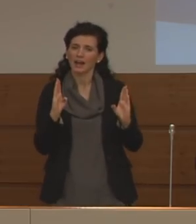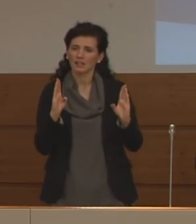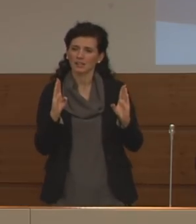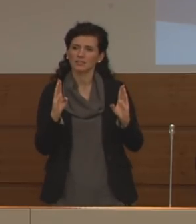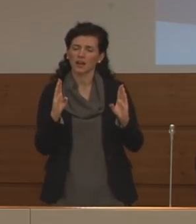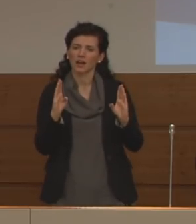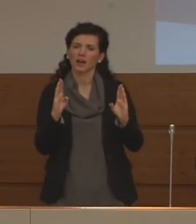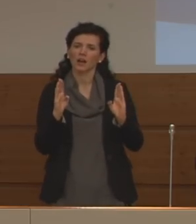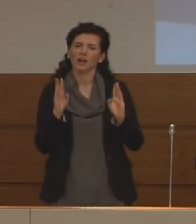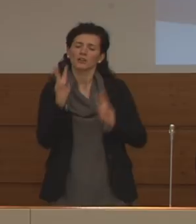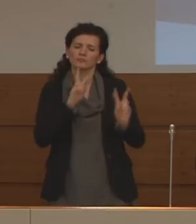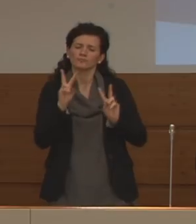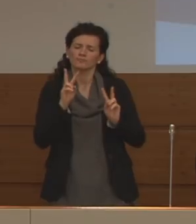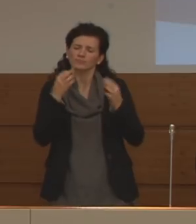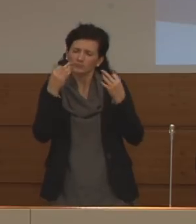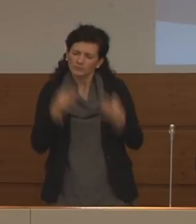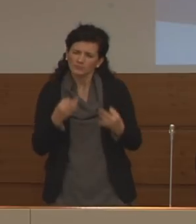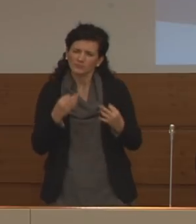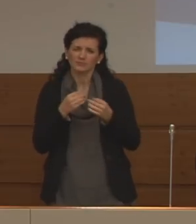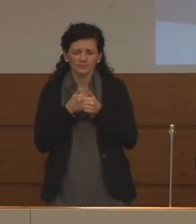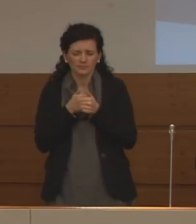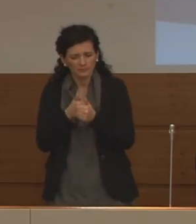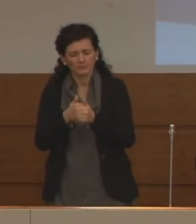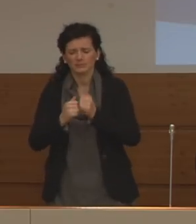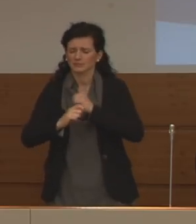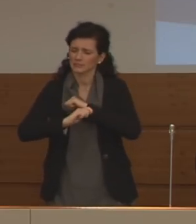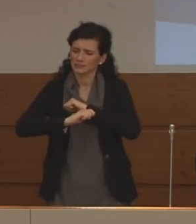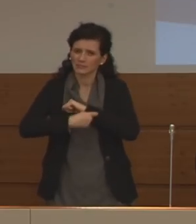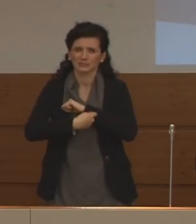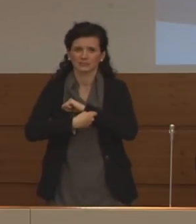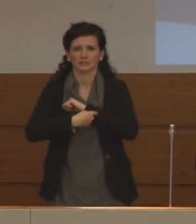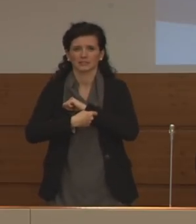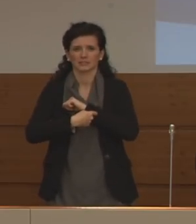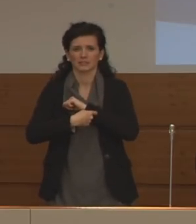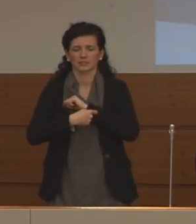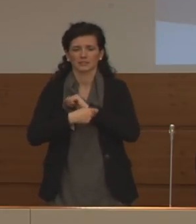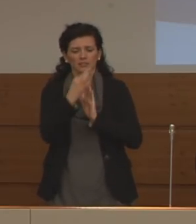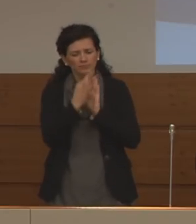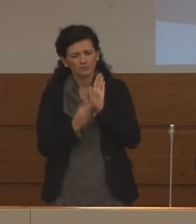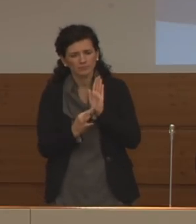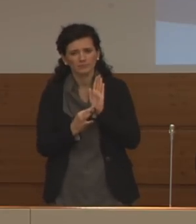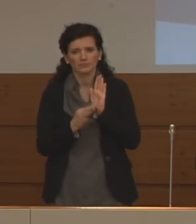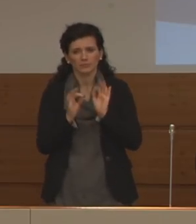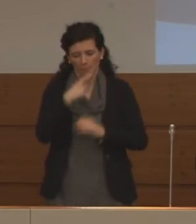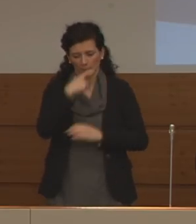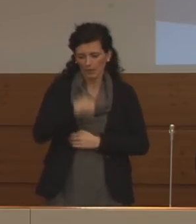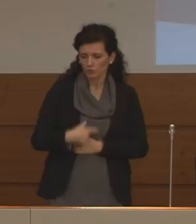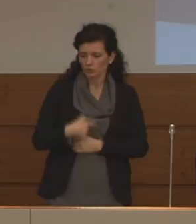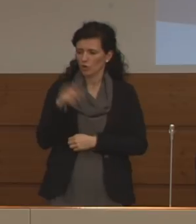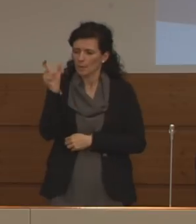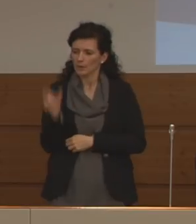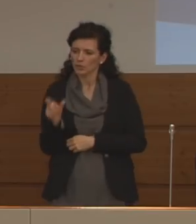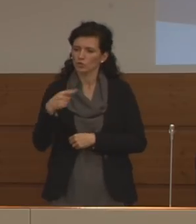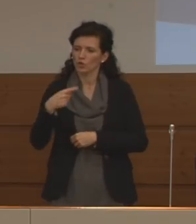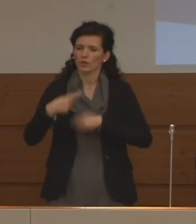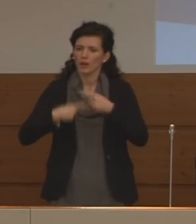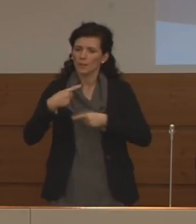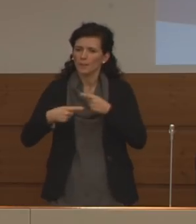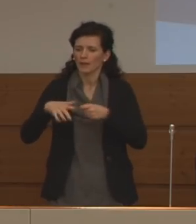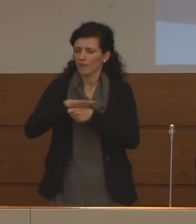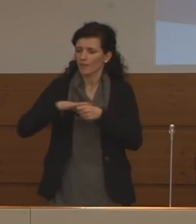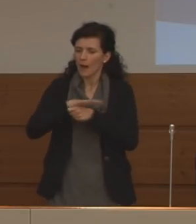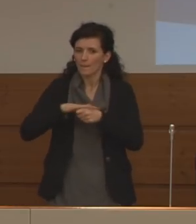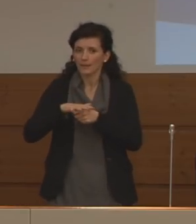implementare misure stringenti di contenimento tra dei soggetti che sono risultati